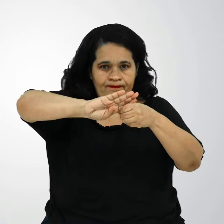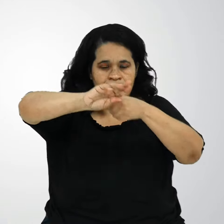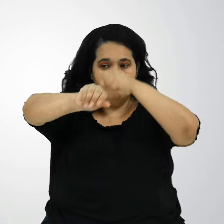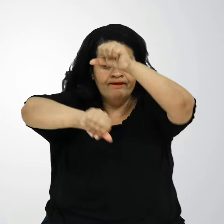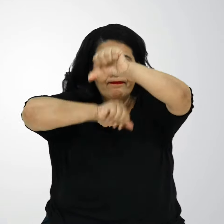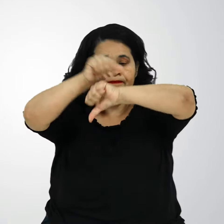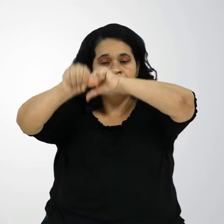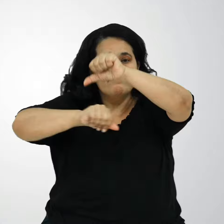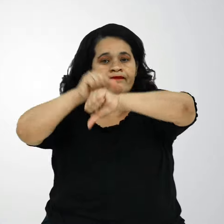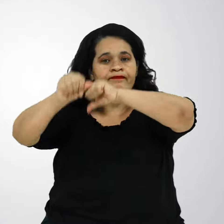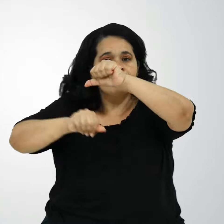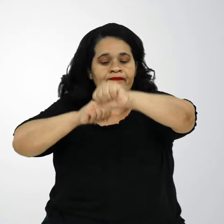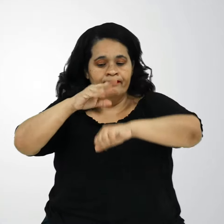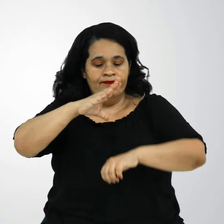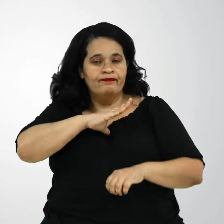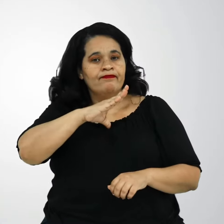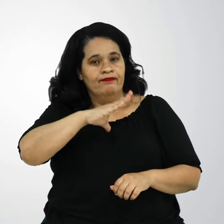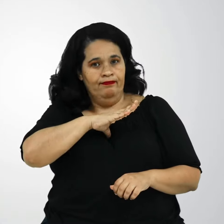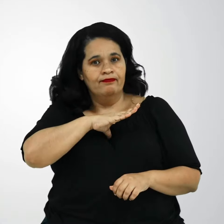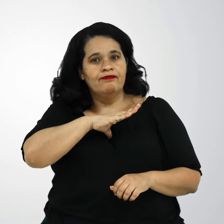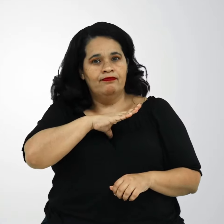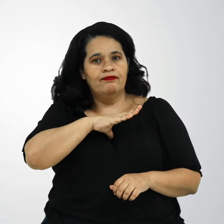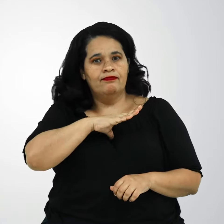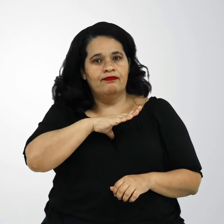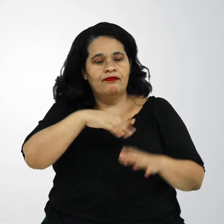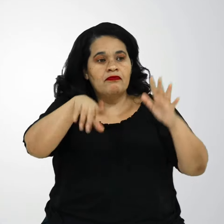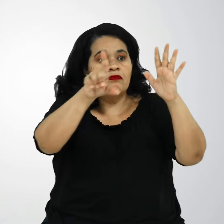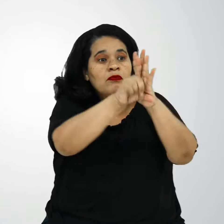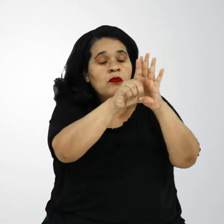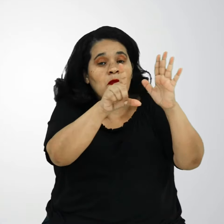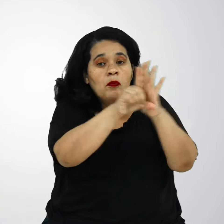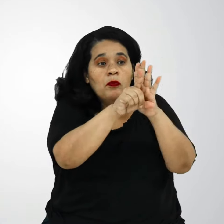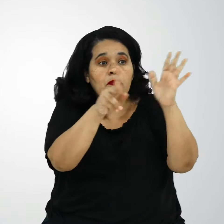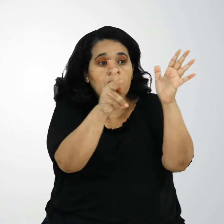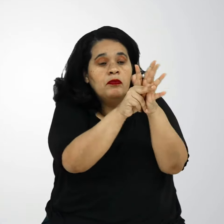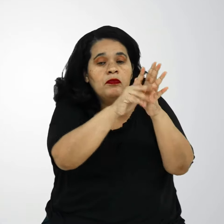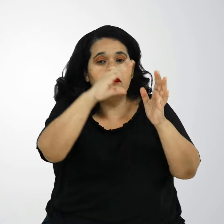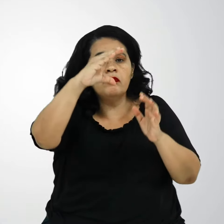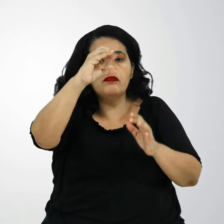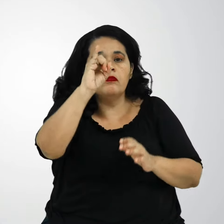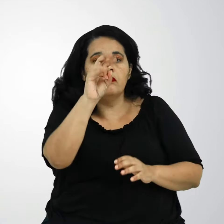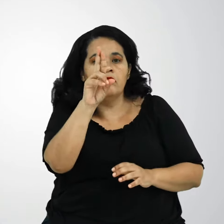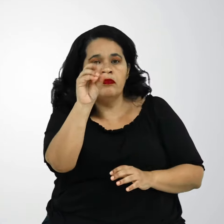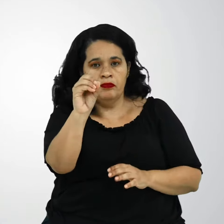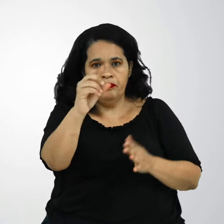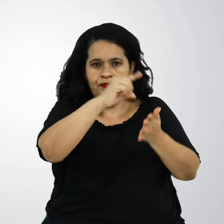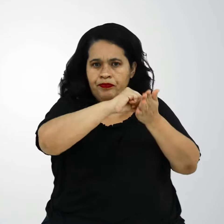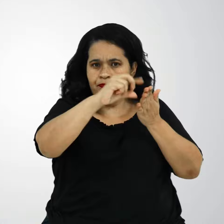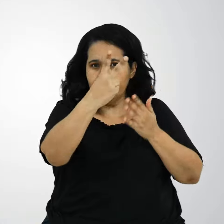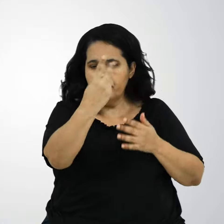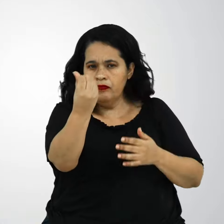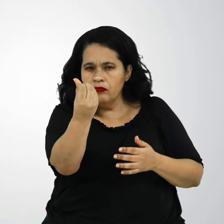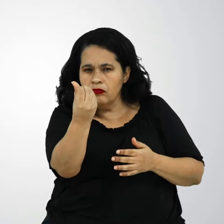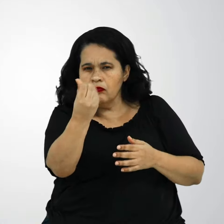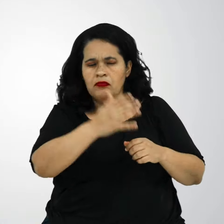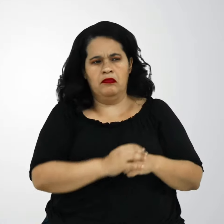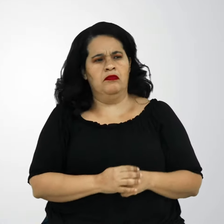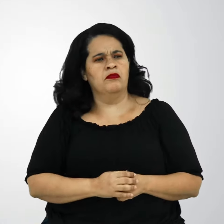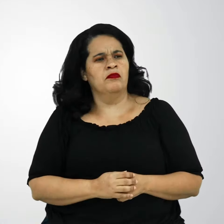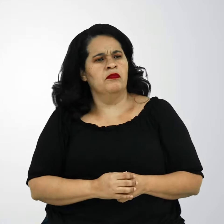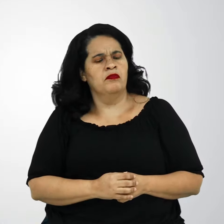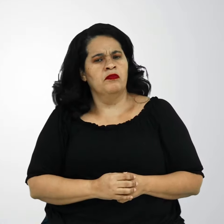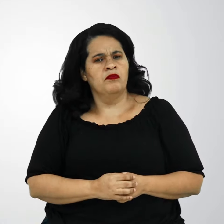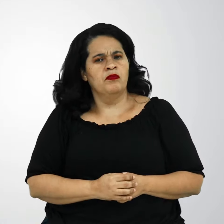partir da ação de Ciro, do decreto de Ciro. E aí o versículo 26 diz assim, que executa as palavras dos